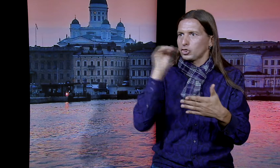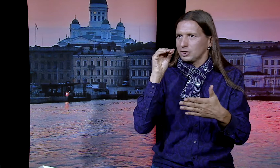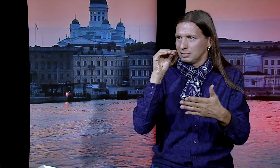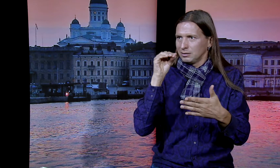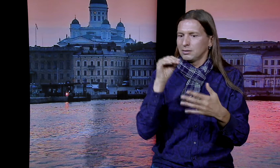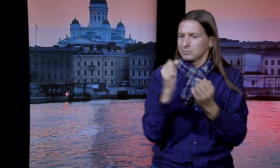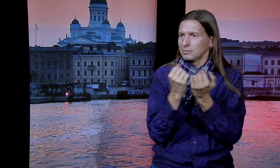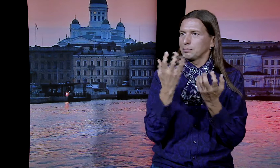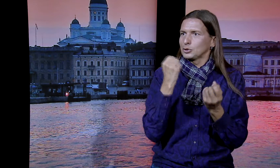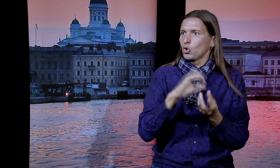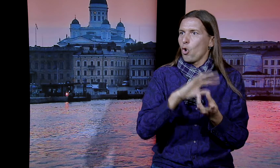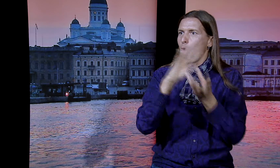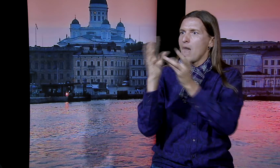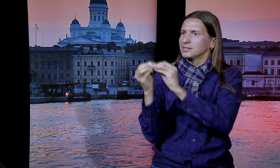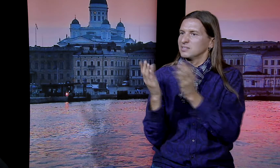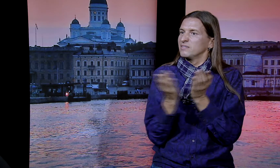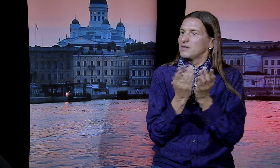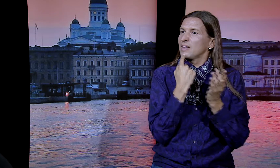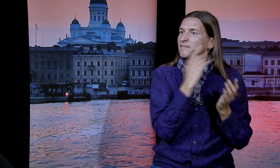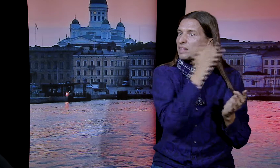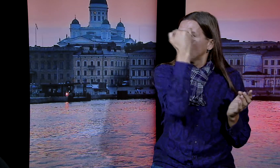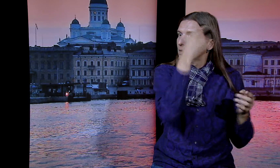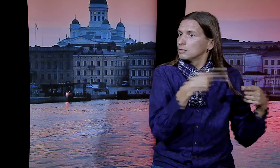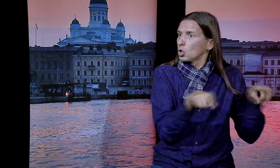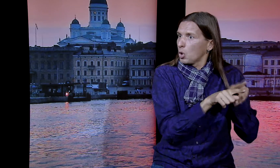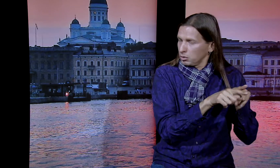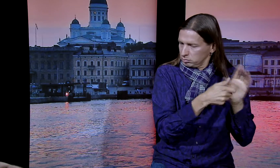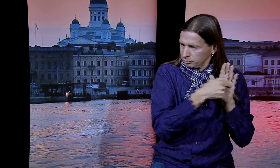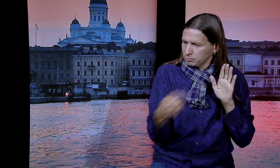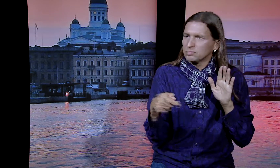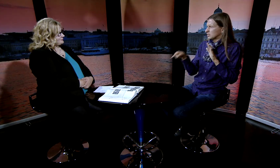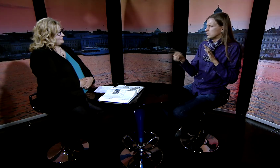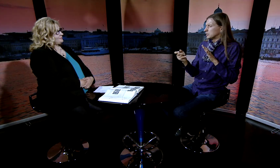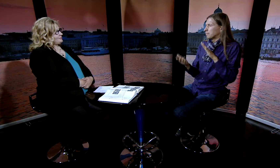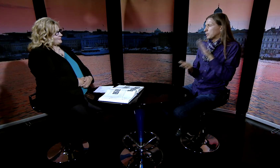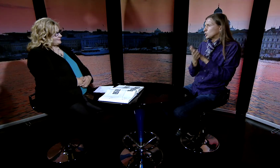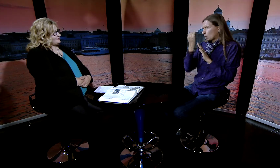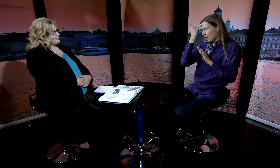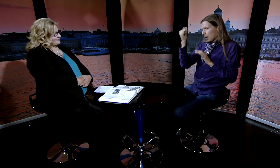Niin kuin tässä näet, yhtä viittomaa kuvaamaan on tarvittu 3 kuvaa, josta käy ilmi